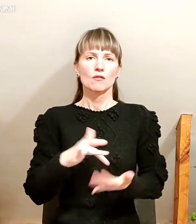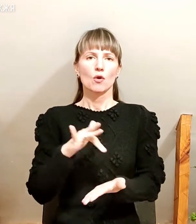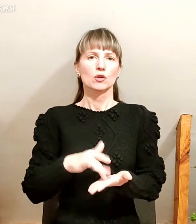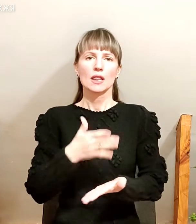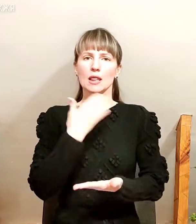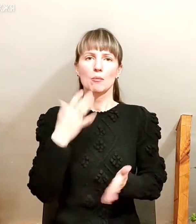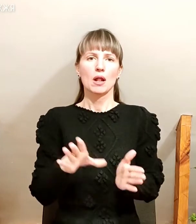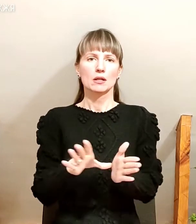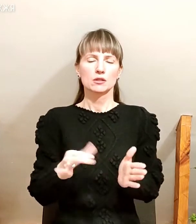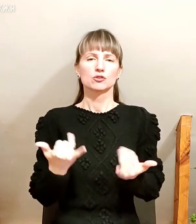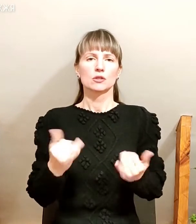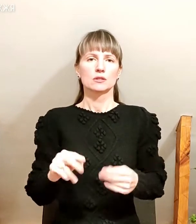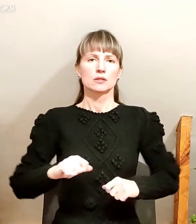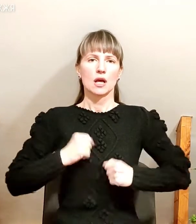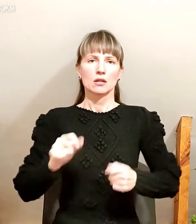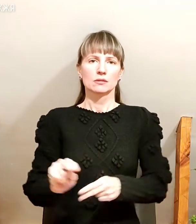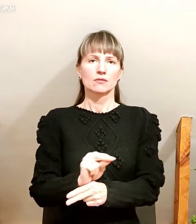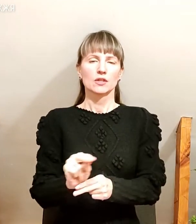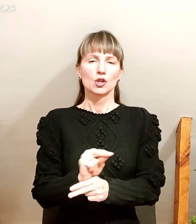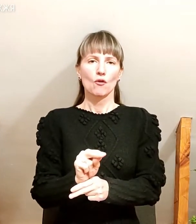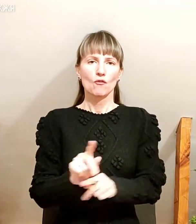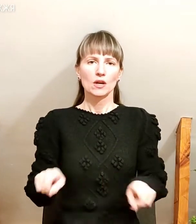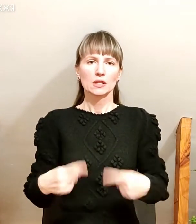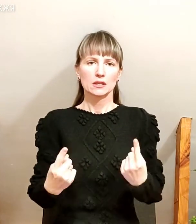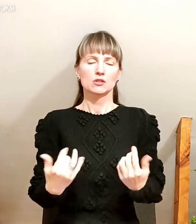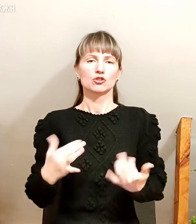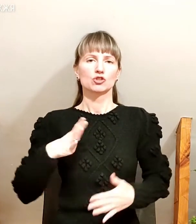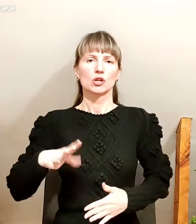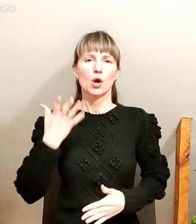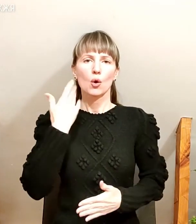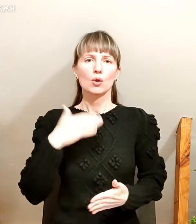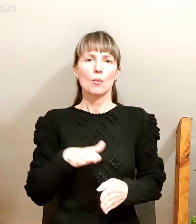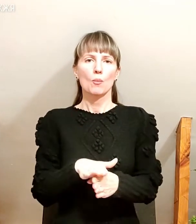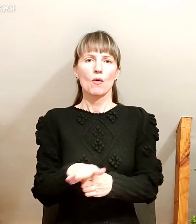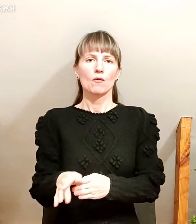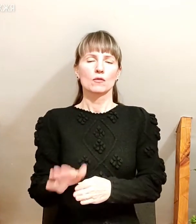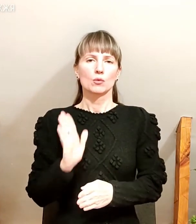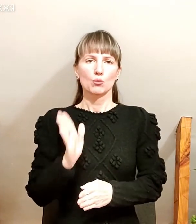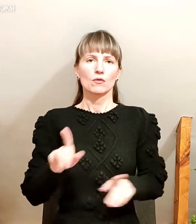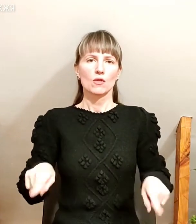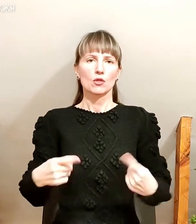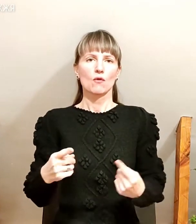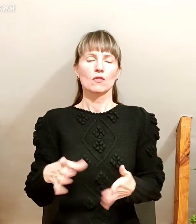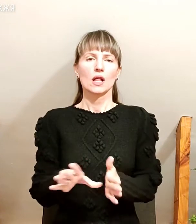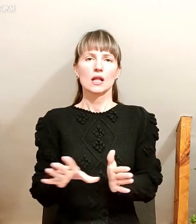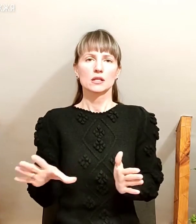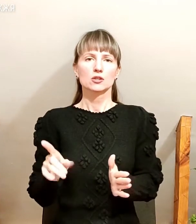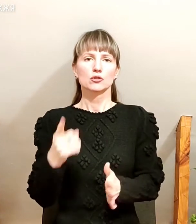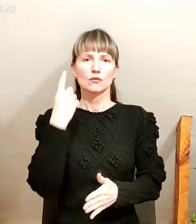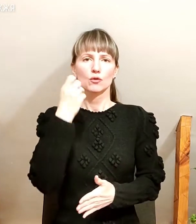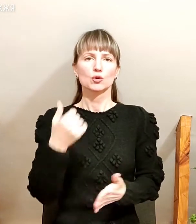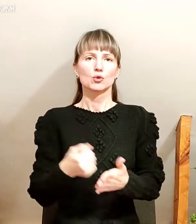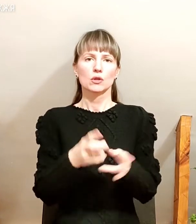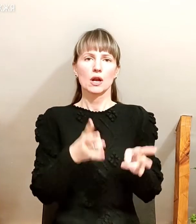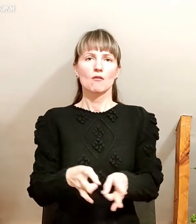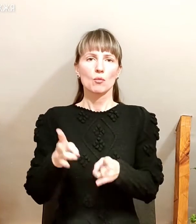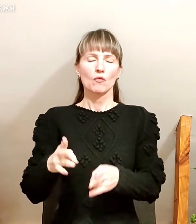намагаються відновити, то чекаємо, поки повністю відновиться електропостачання. Також інформація щодо травмованих та загиблих в